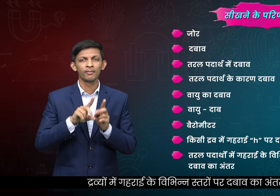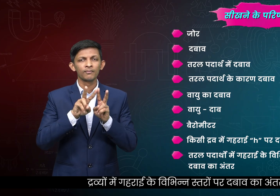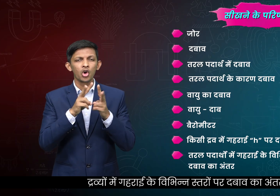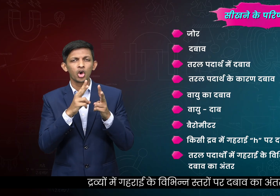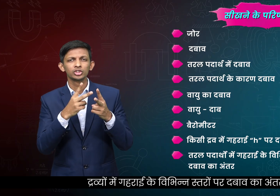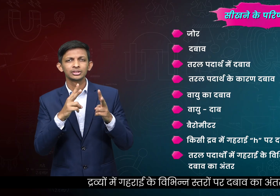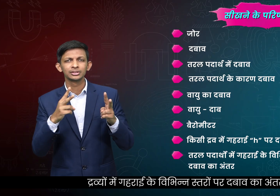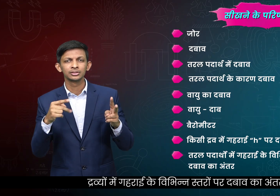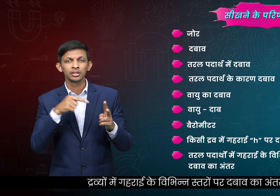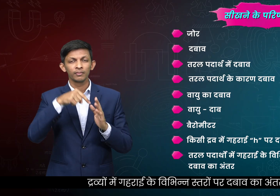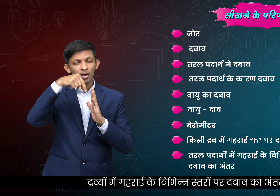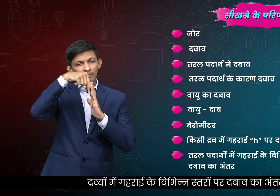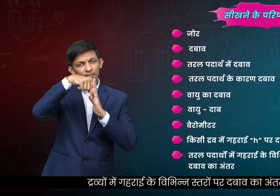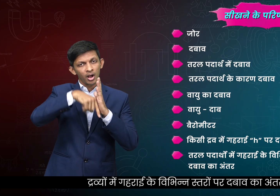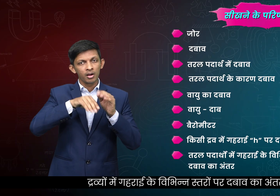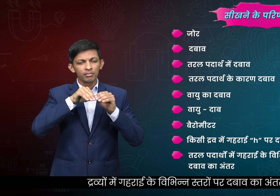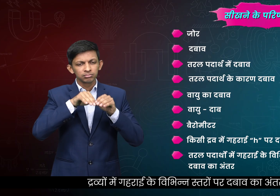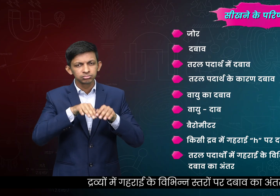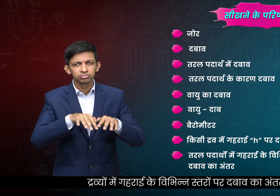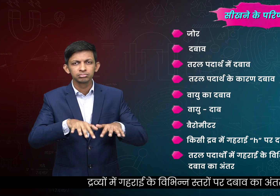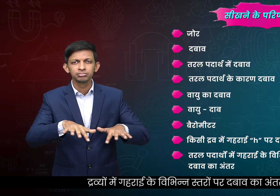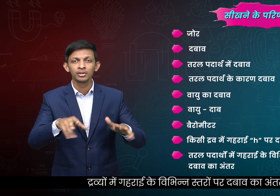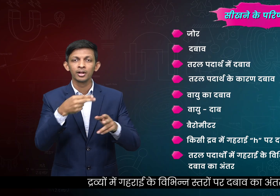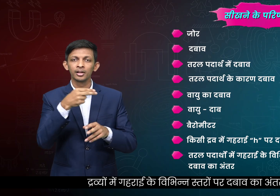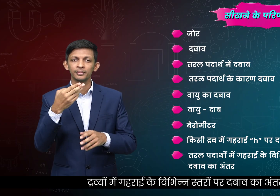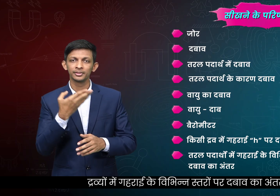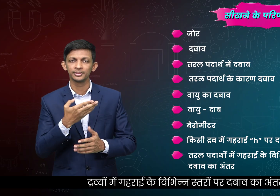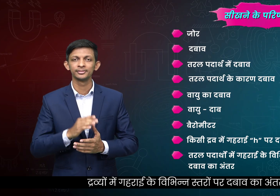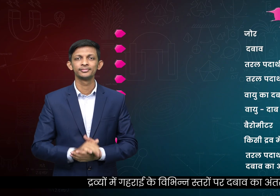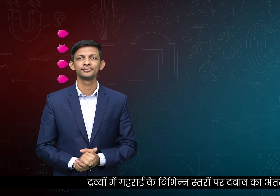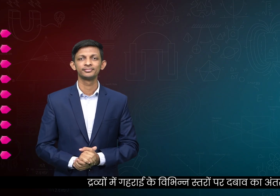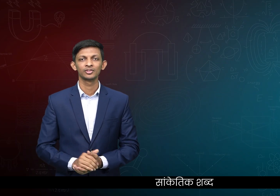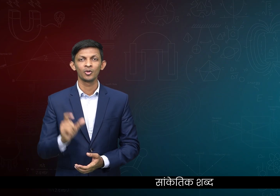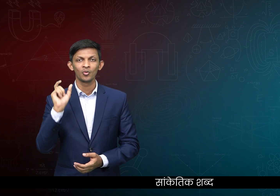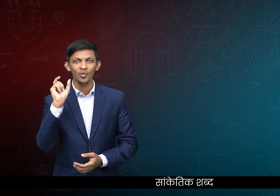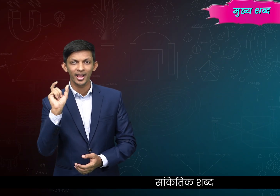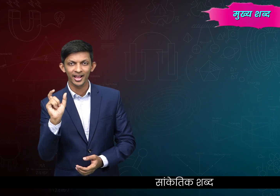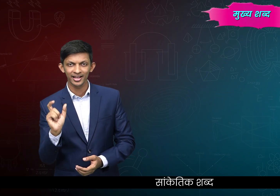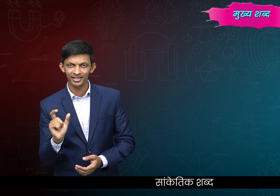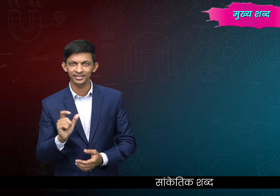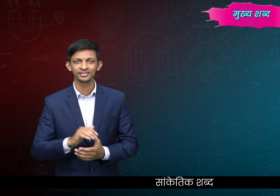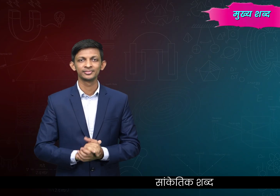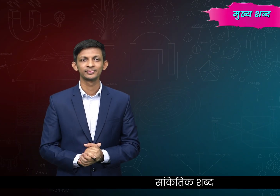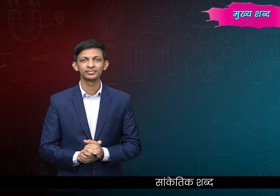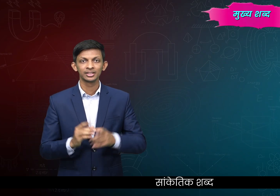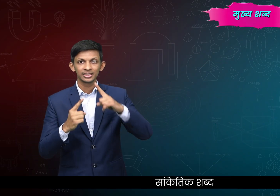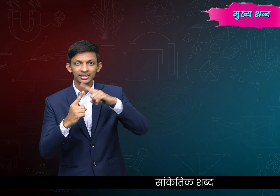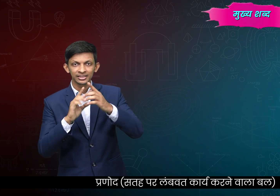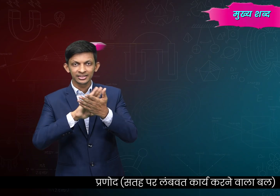द्रव्यों में गहराई के विभिन्न स्तरों पर दबाव का अंतर, सांकेतिक